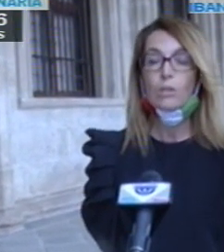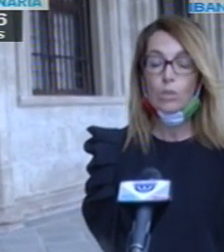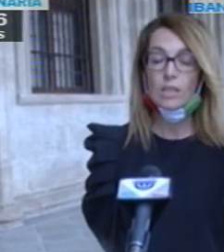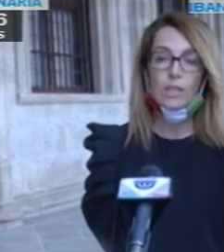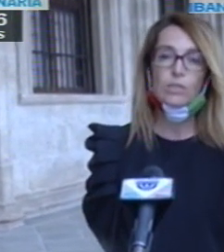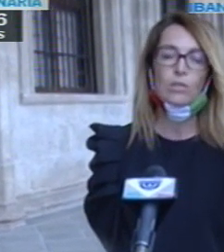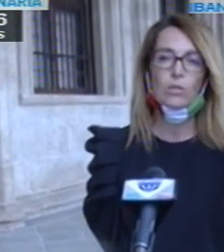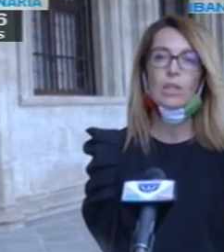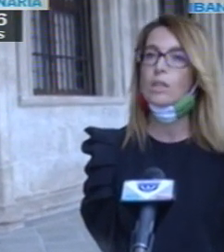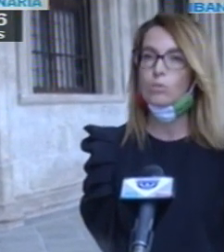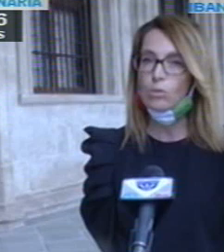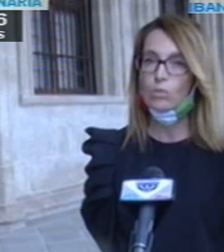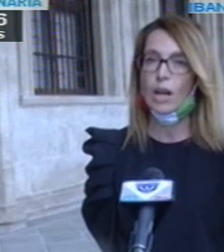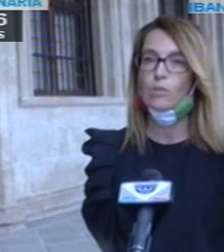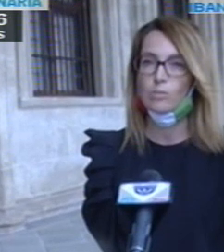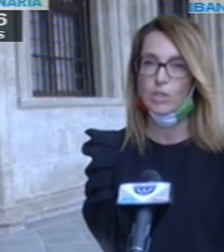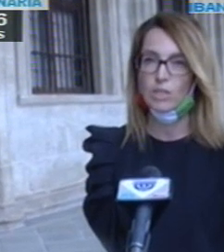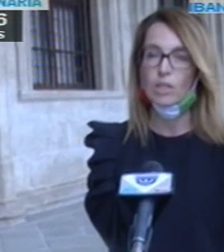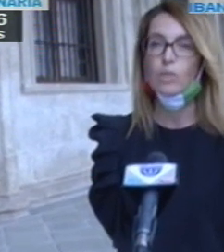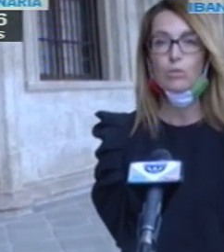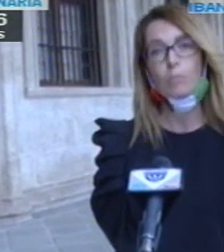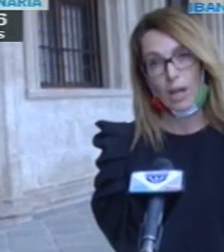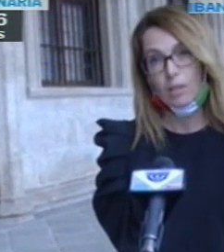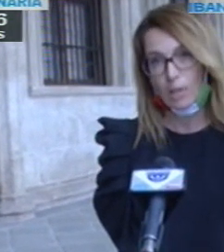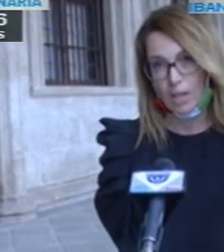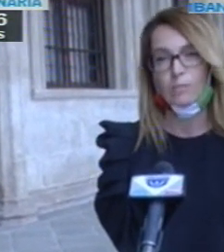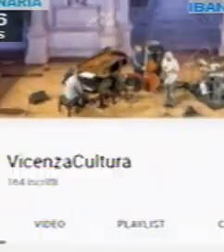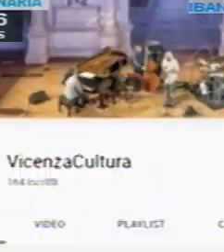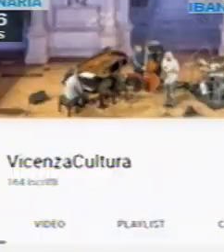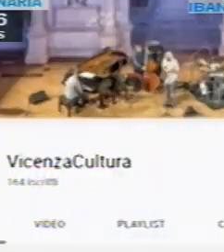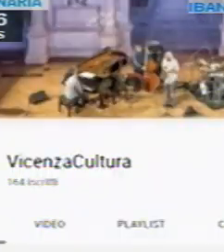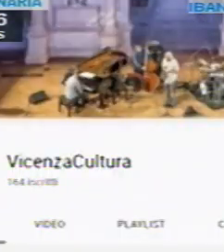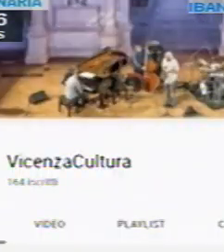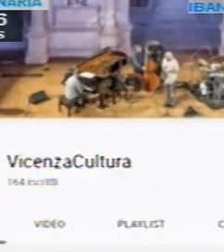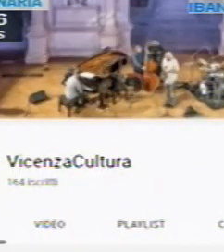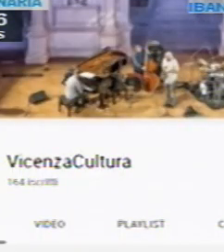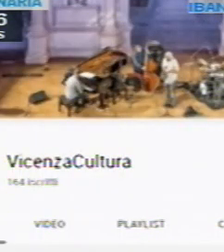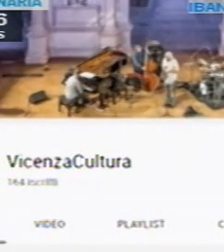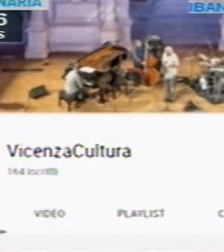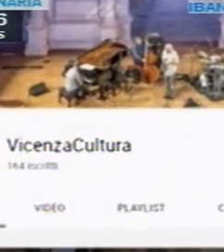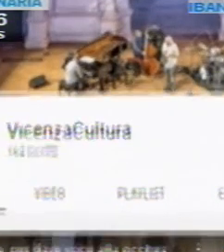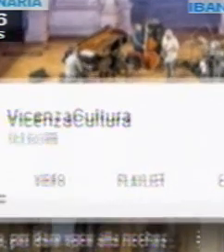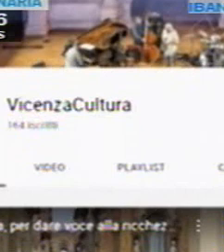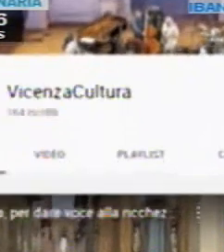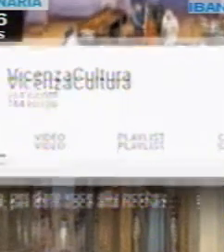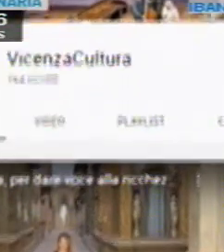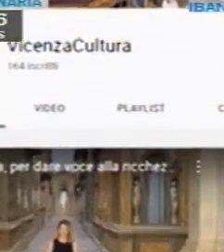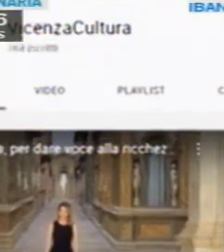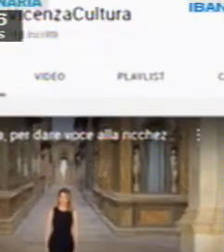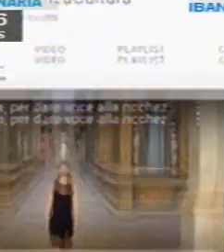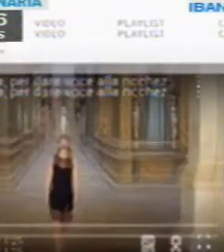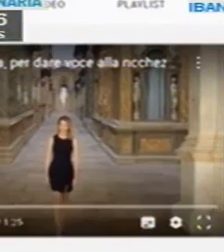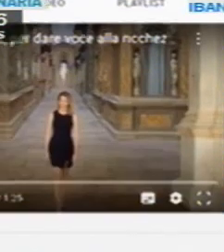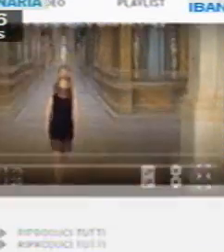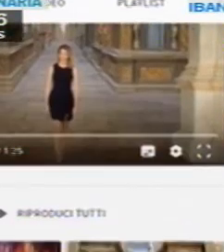2020. Un canale, ci tengo a dire, che non chiuderà con l'emergenza virus, ma rimarrà. Vicenza Cultura, il nuovo canale YouTube del Comune di Vicenza,